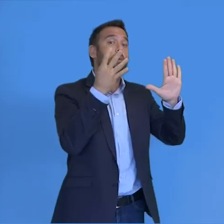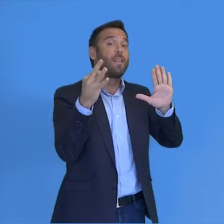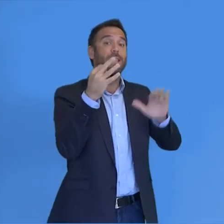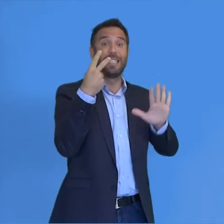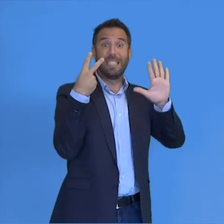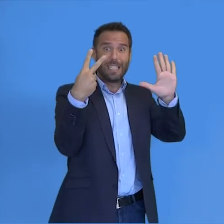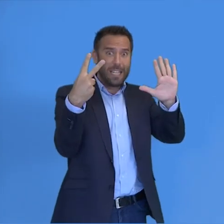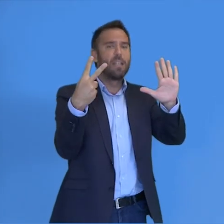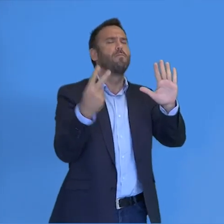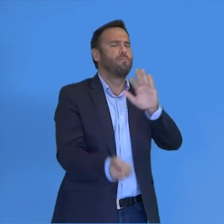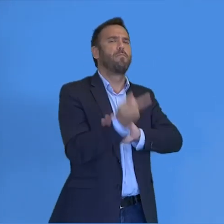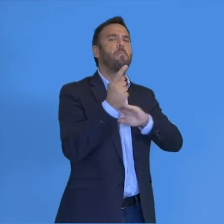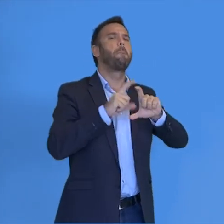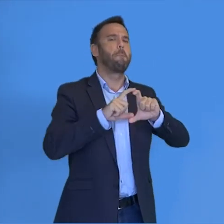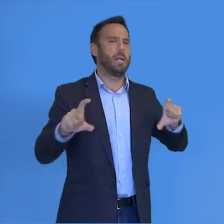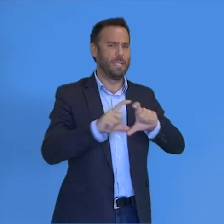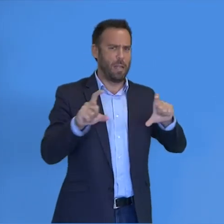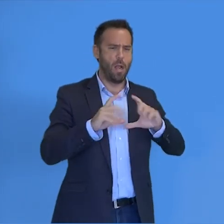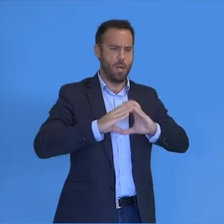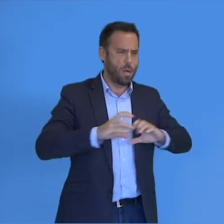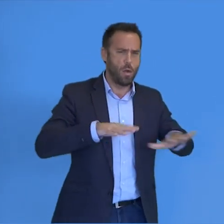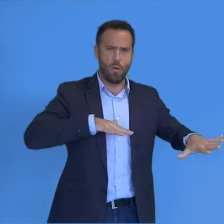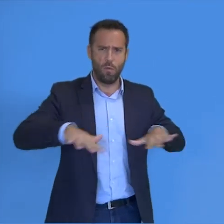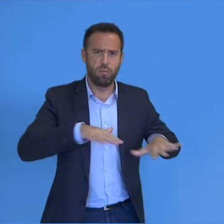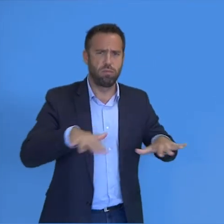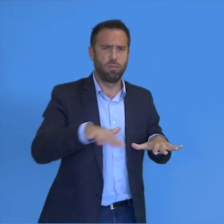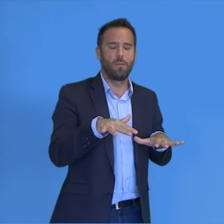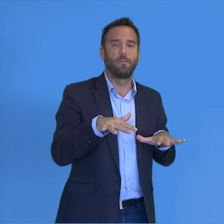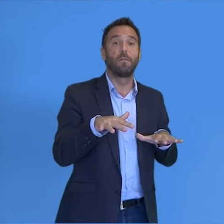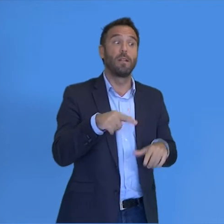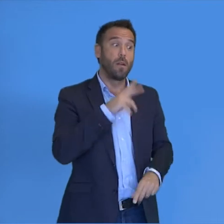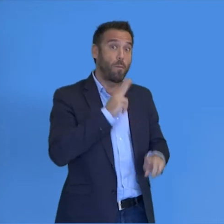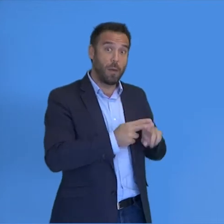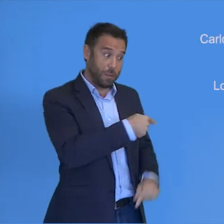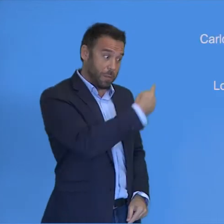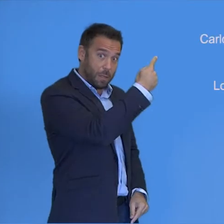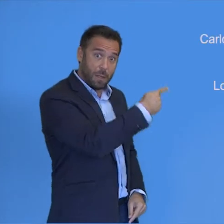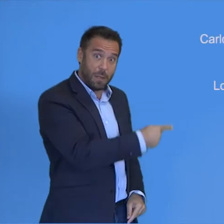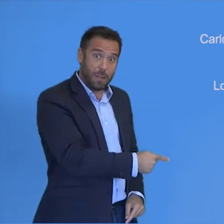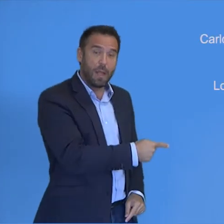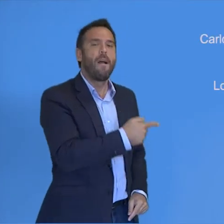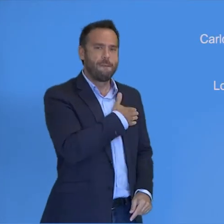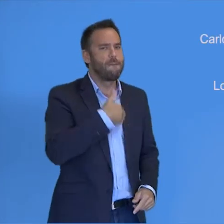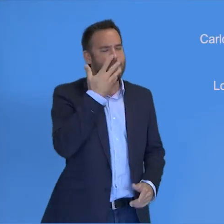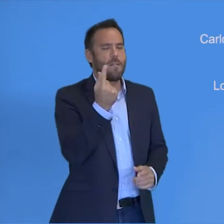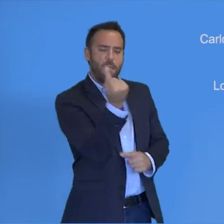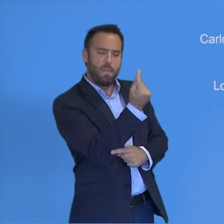1907 repleto de grandes ambiciones karlovic arete the roof ya fue el encargado de crear el emblema de la compañía